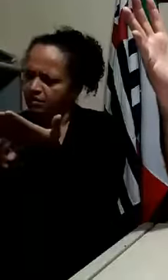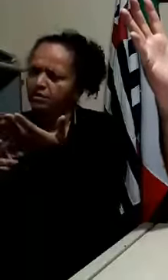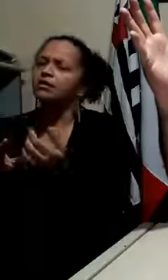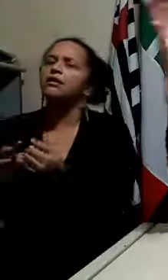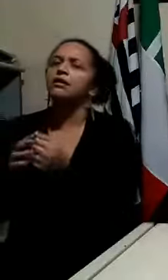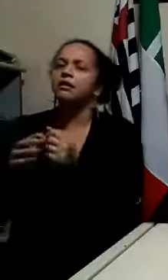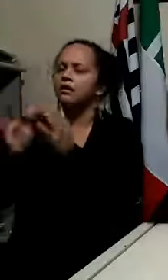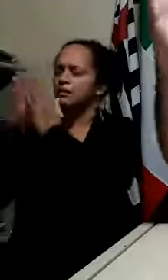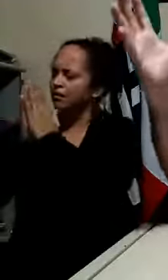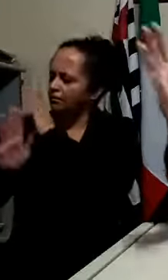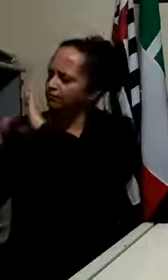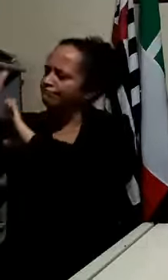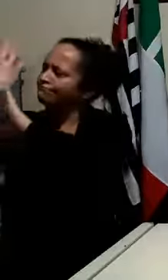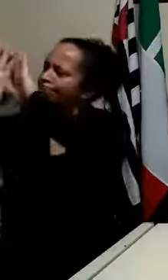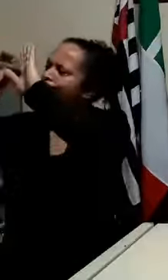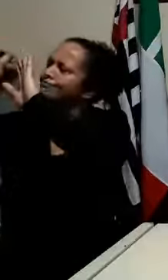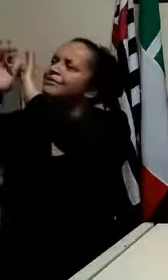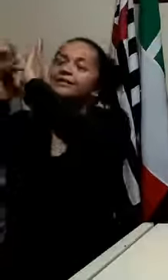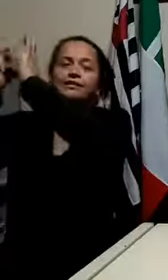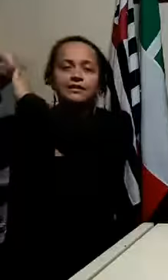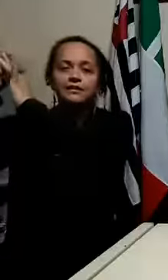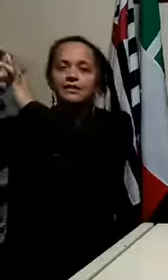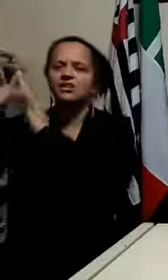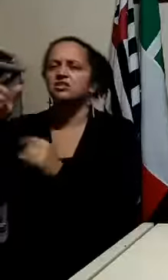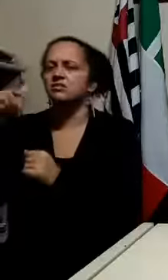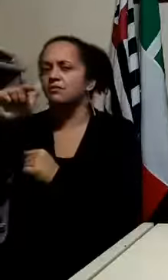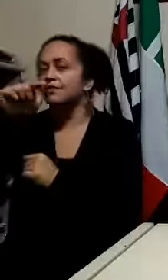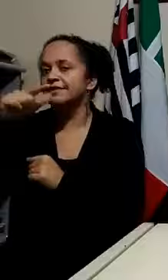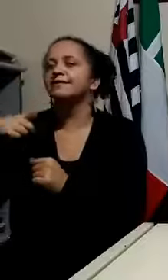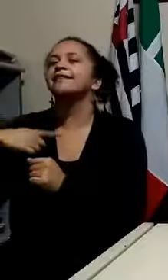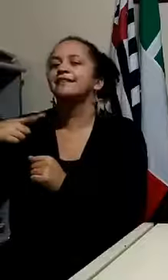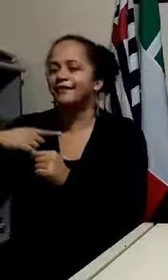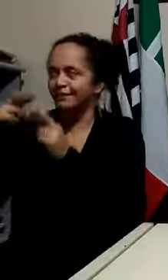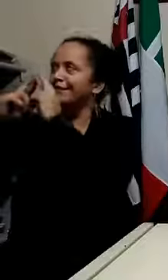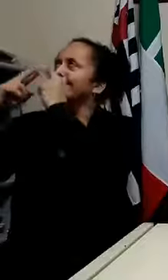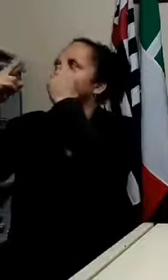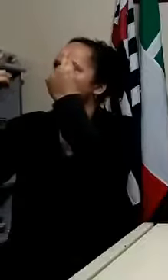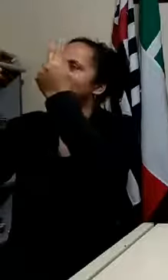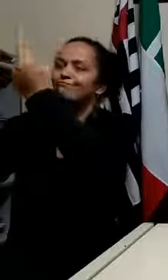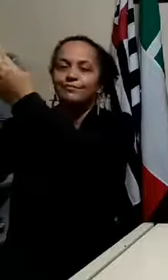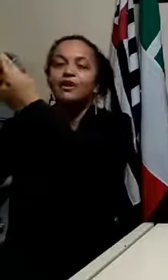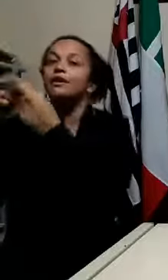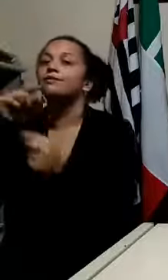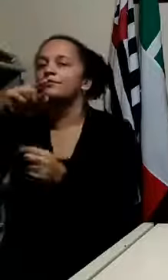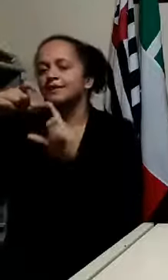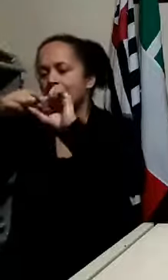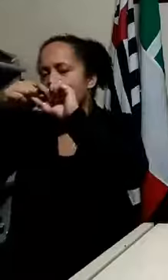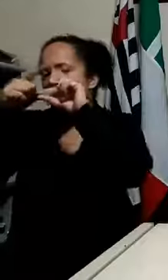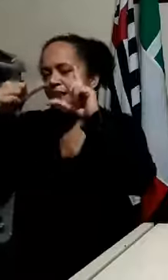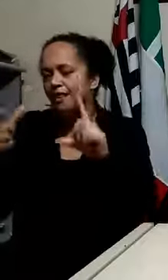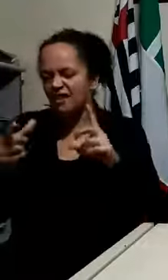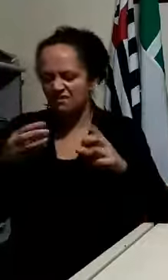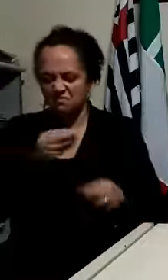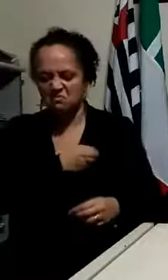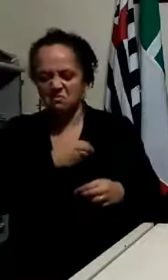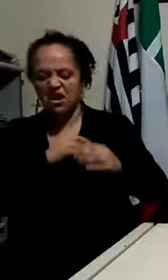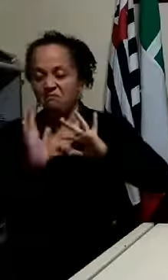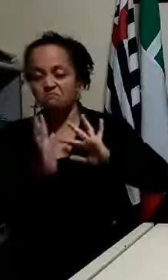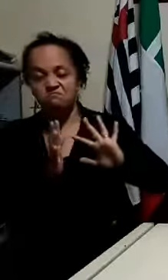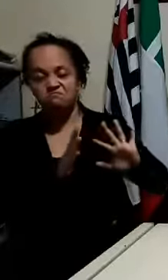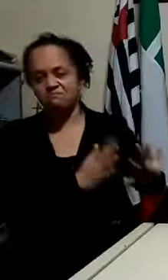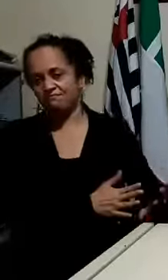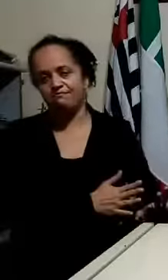eternos, visão de eternidade, e ser liberto da concupiscência da carne, dos olhos e da soberba da vida.